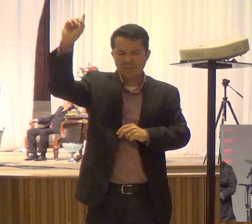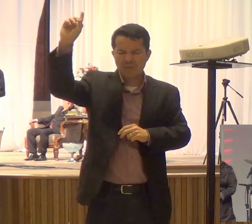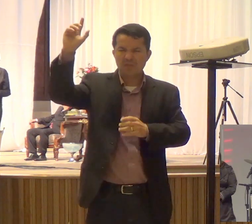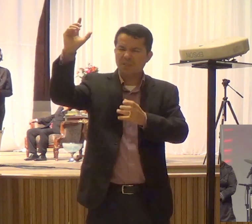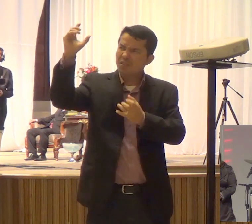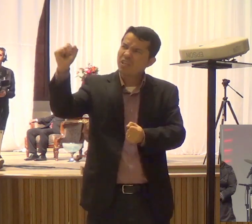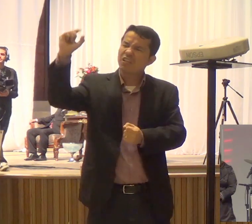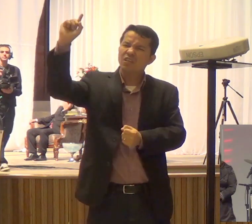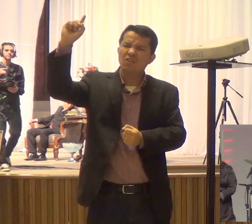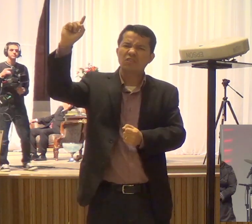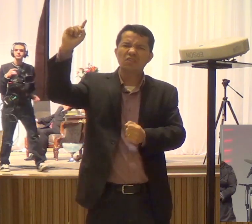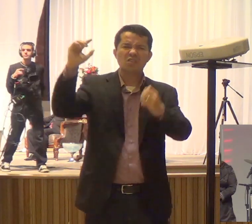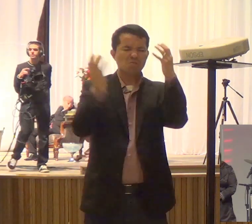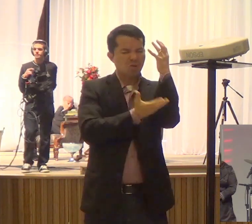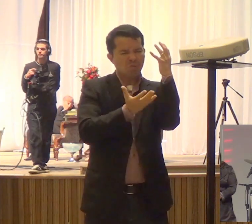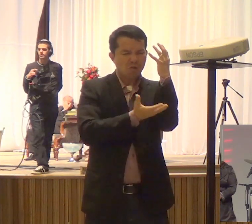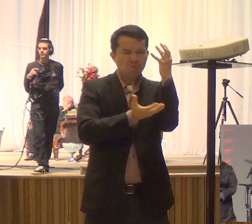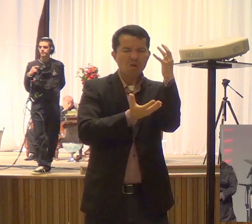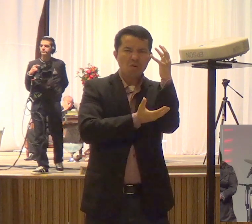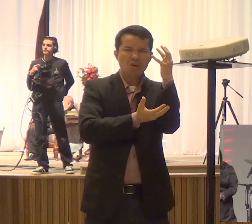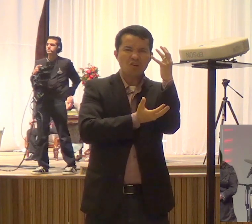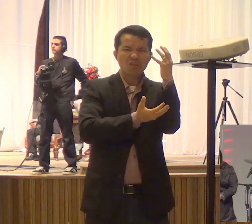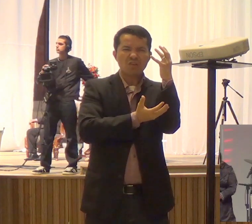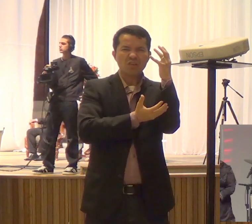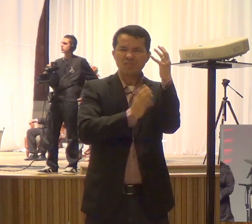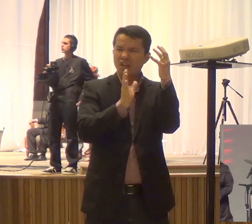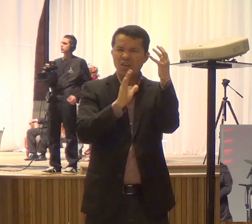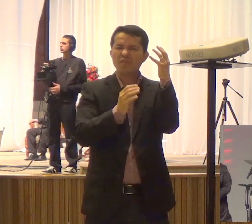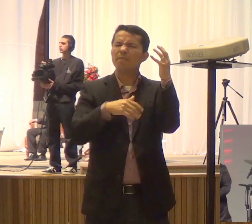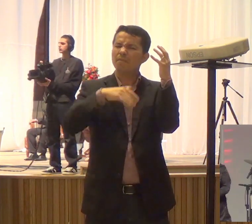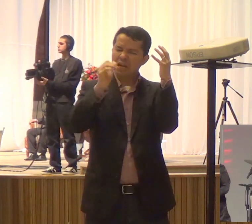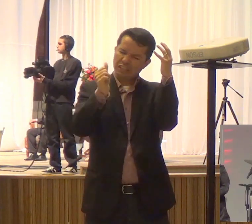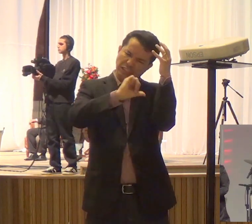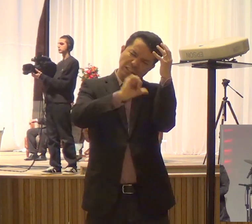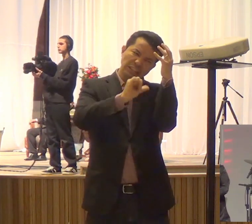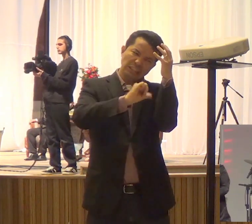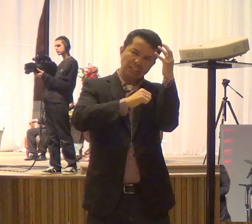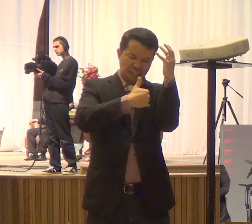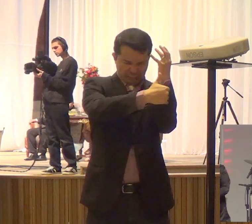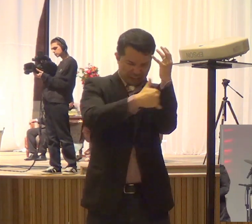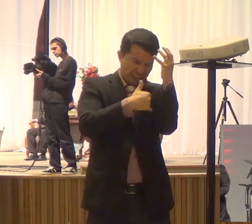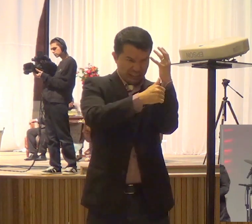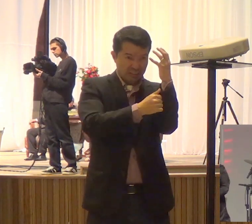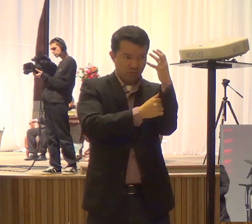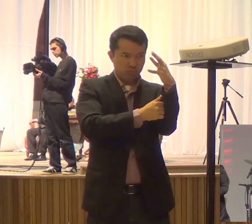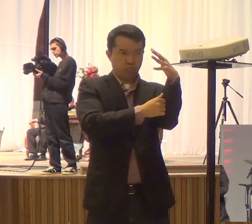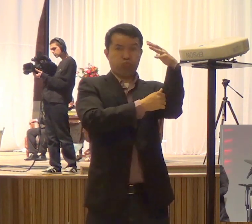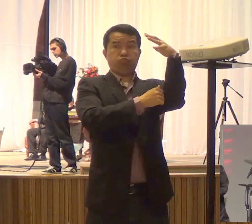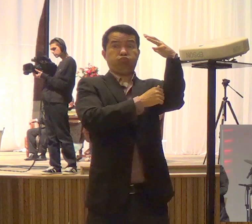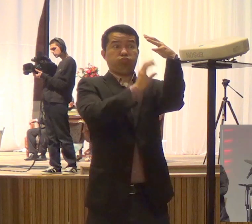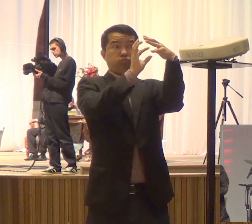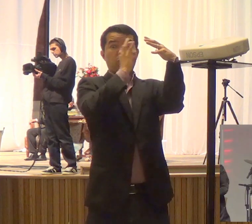de videira que Deus tem para nós. A boa notícia é que o livro de Ezequiel termina dizendo